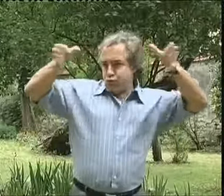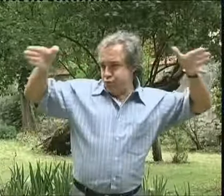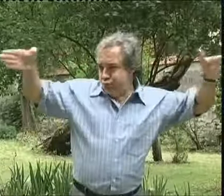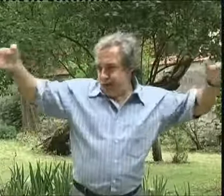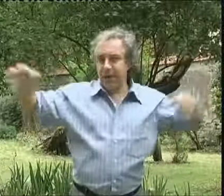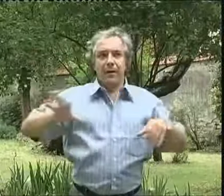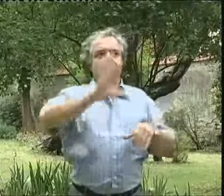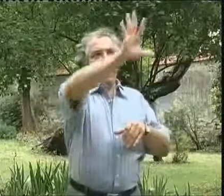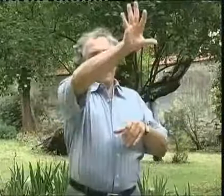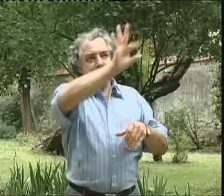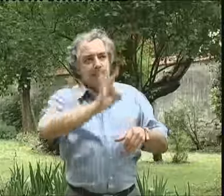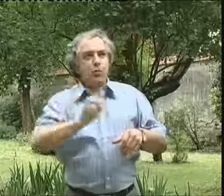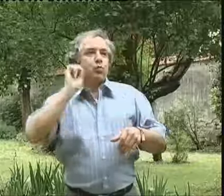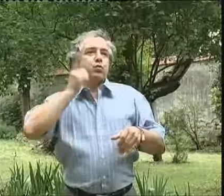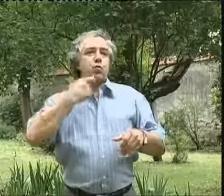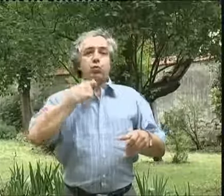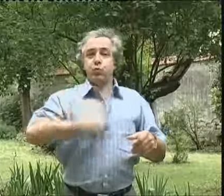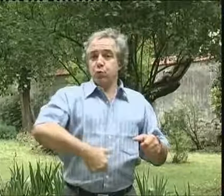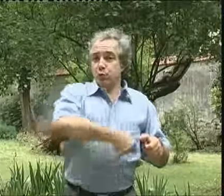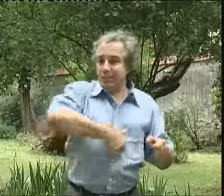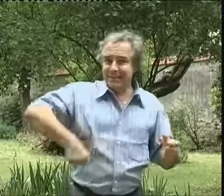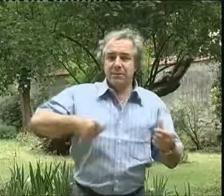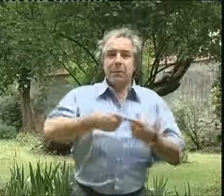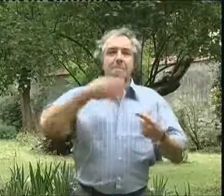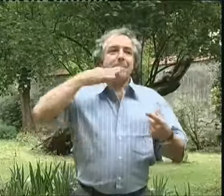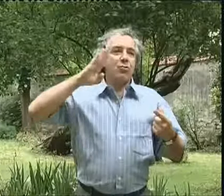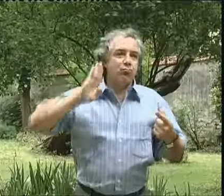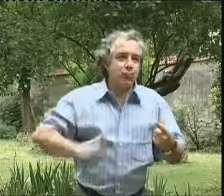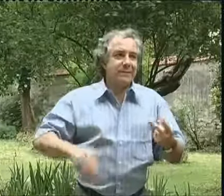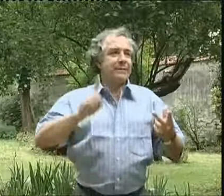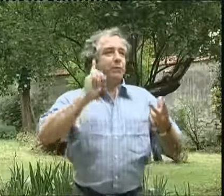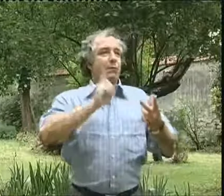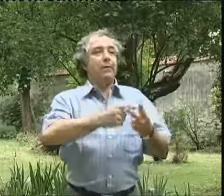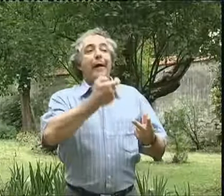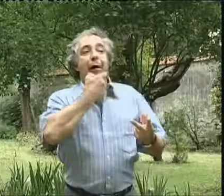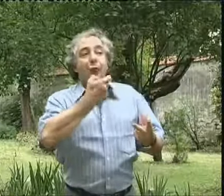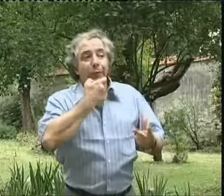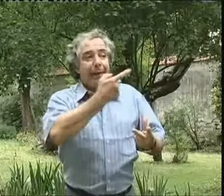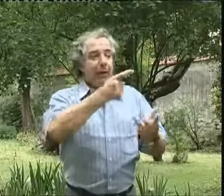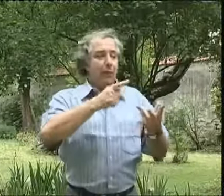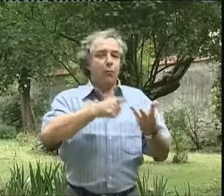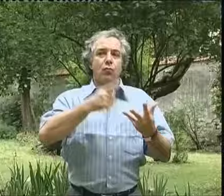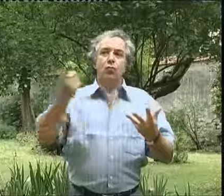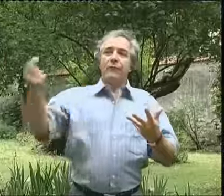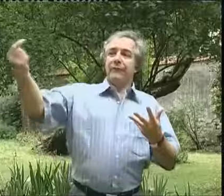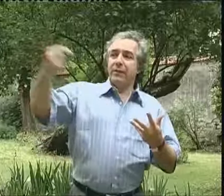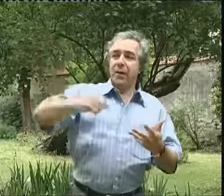nous renfermer sur nous-mêmes, mais élargir nos horizons et faire appel aux sourds et entendants suisses, belges, anglais, des